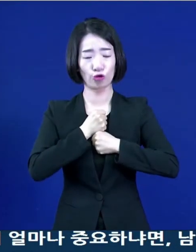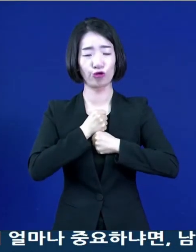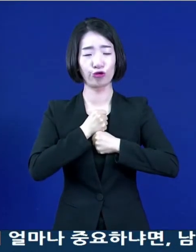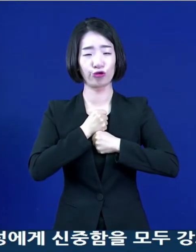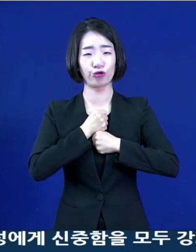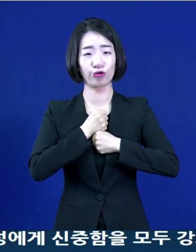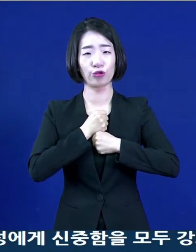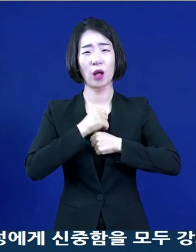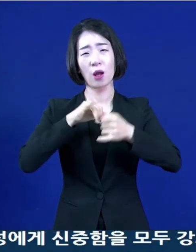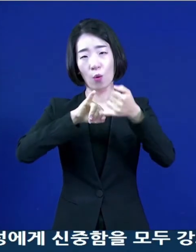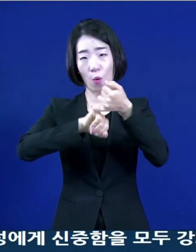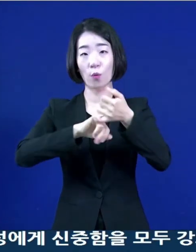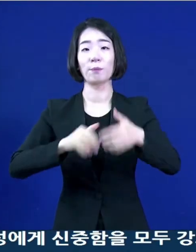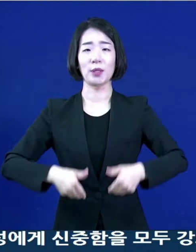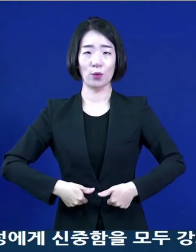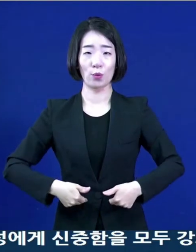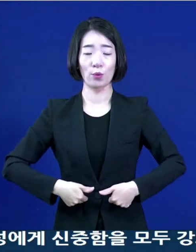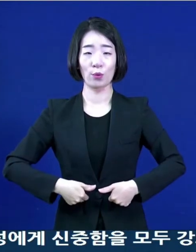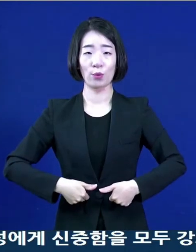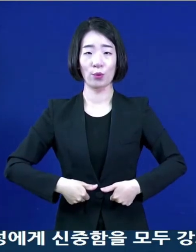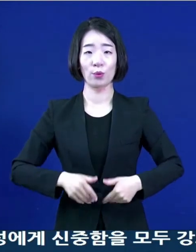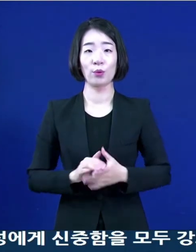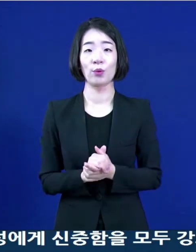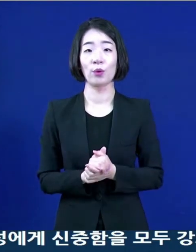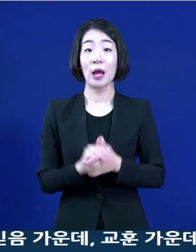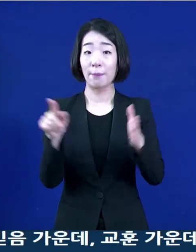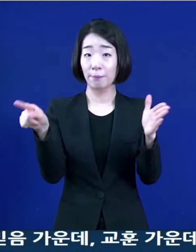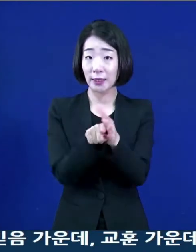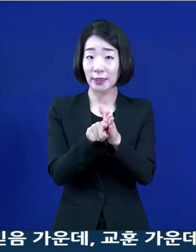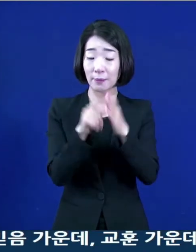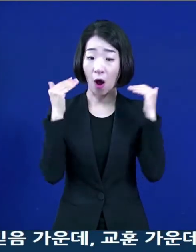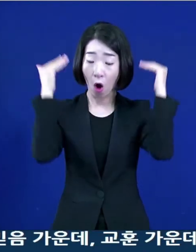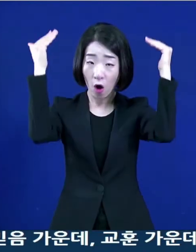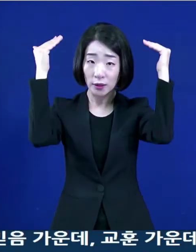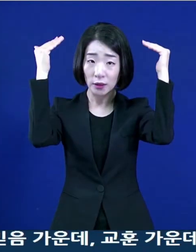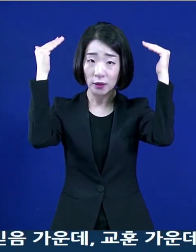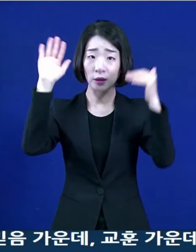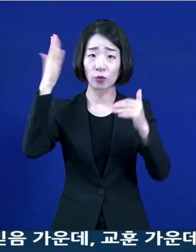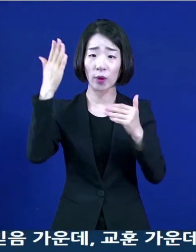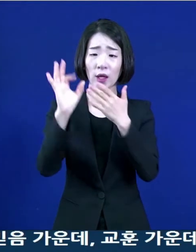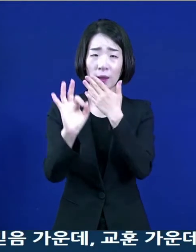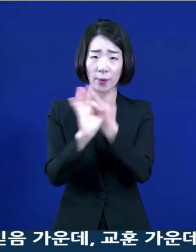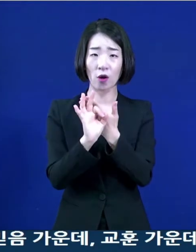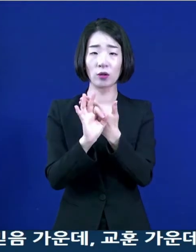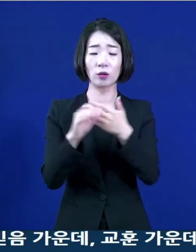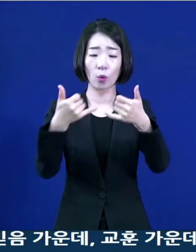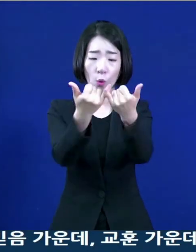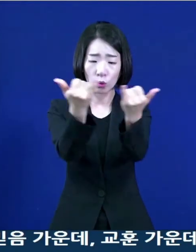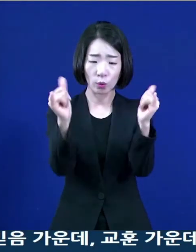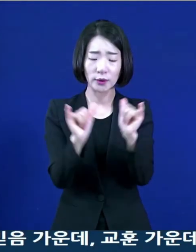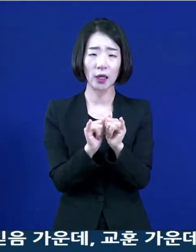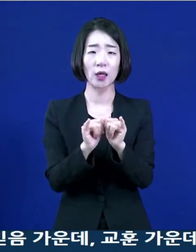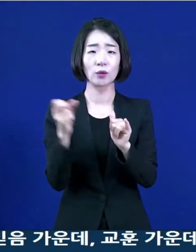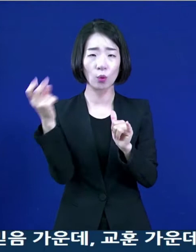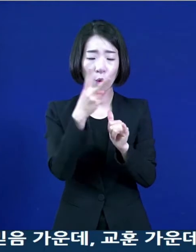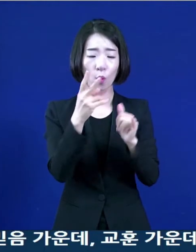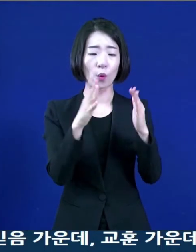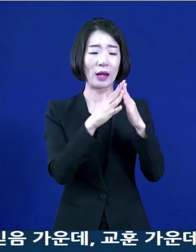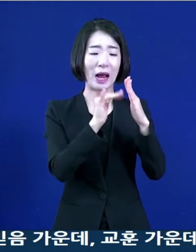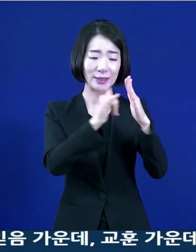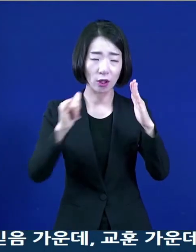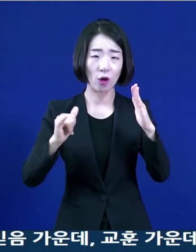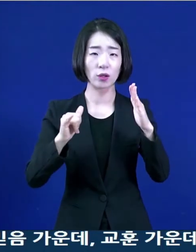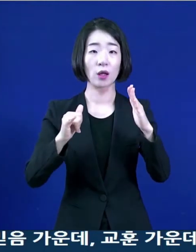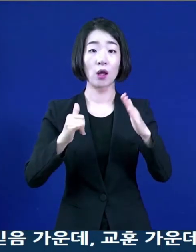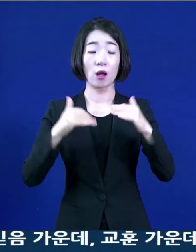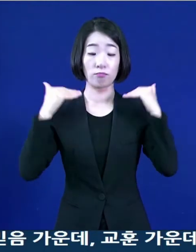이것이 성경의 목소리라는 것이죠. 특별히 믿음의 어른들이 될 때, 한 공동체의 어른이 될 때, 가정의 어른이 될 때 신중함이